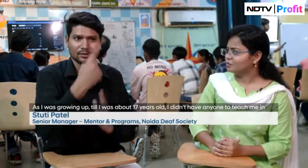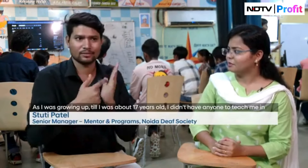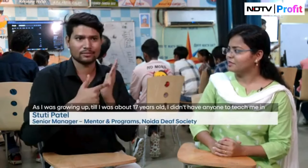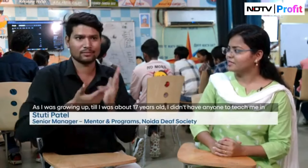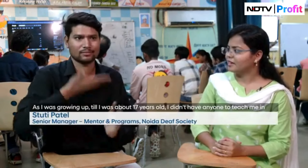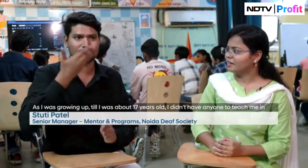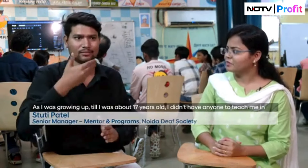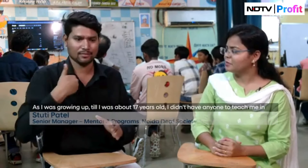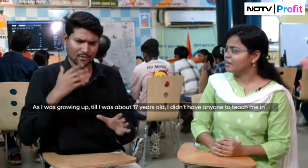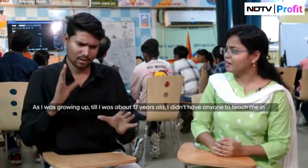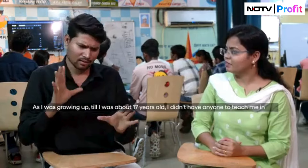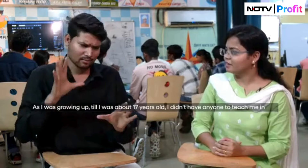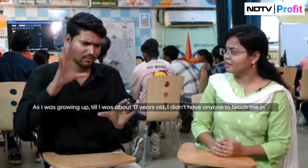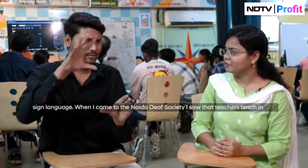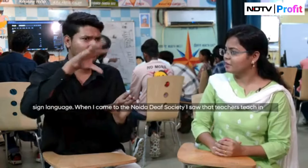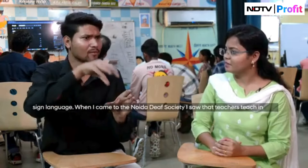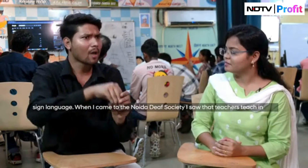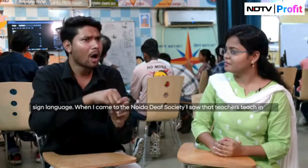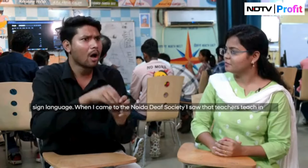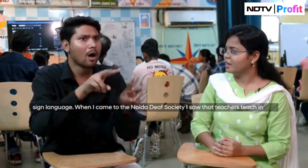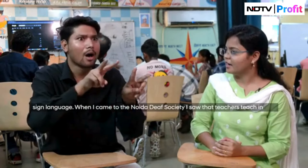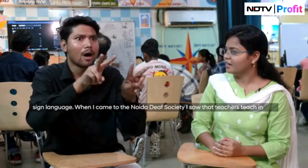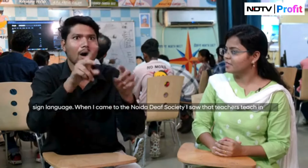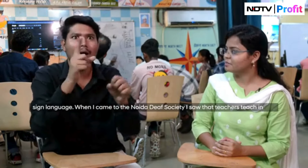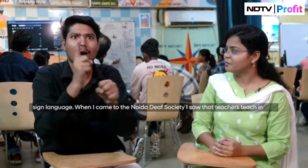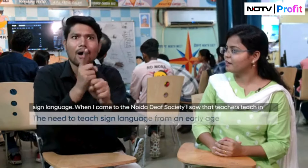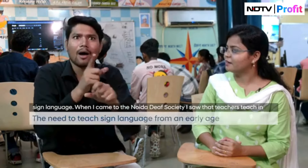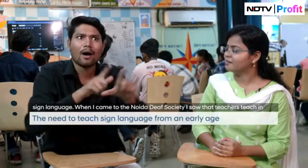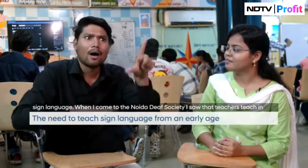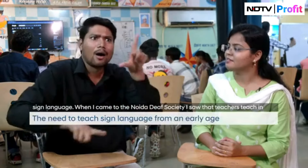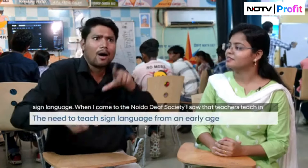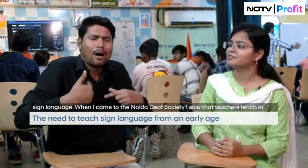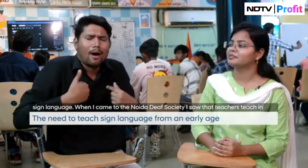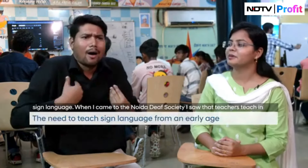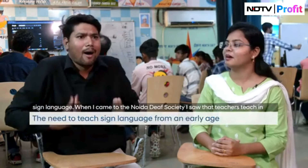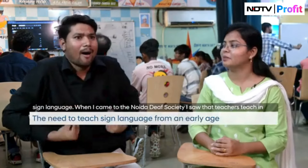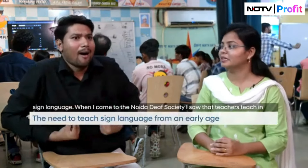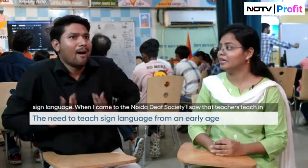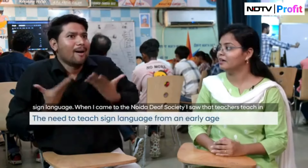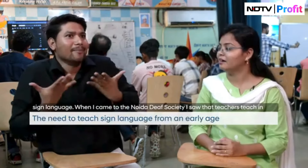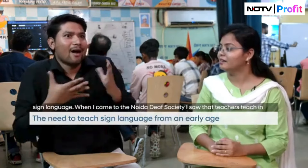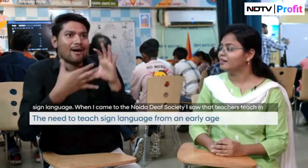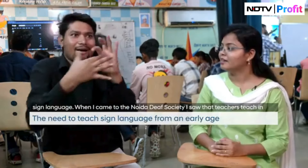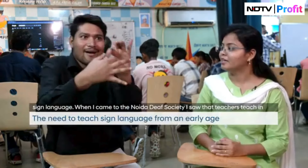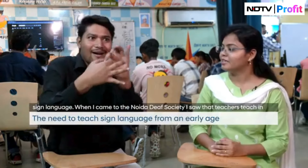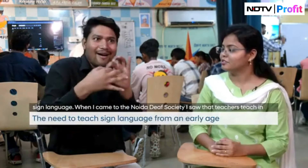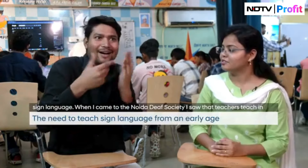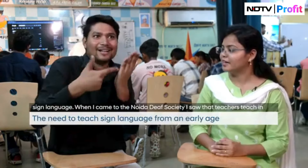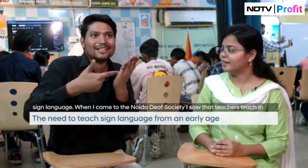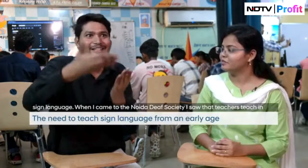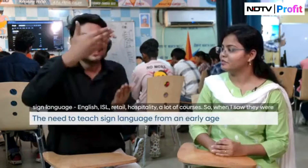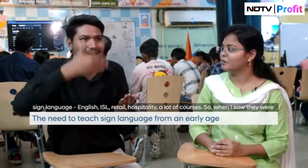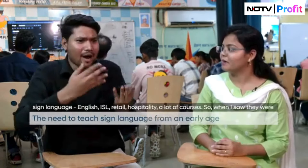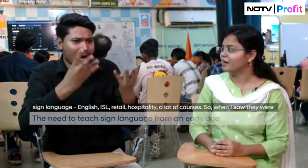कोई भी साइन लैंग्वेज में पढ़ाने वाला नहीं मिला। जब यहाँ NDS में आया, जब यहाँ पे देखा कि टीचर साइन लैंग्वेज में पढ़ाते